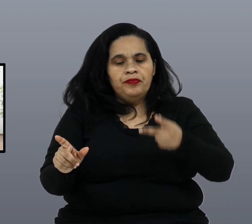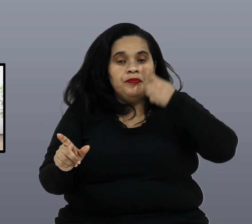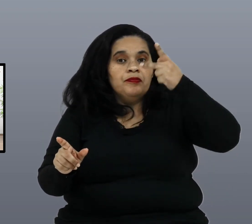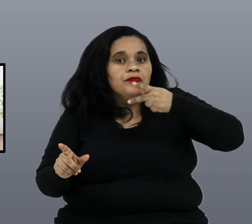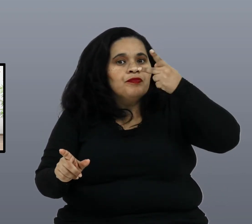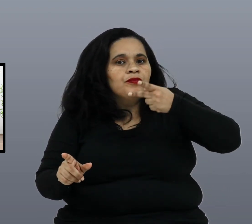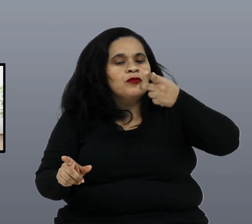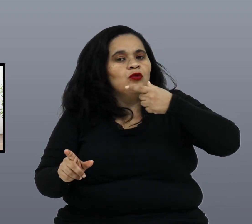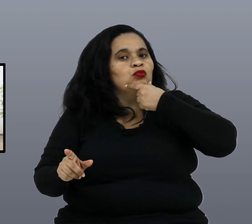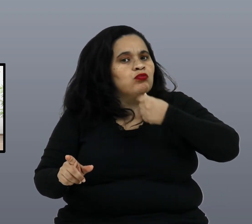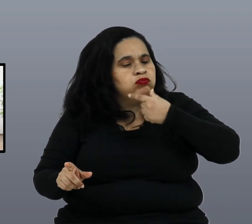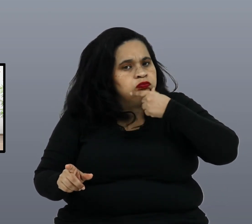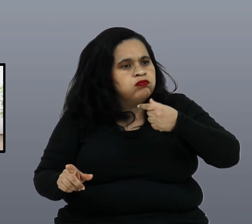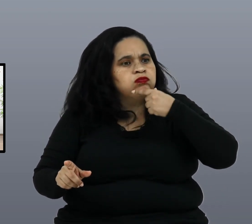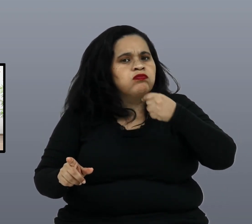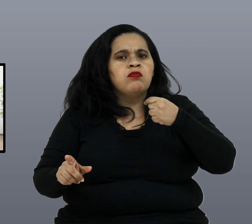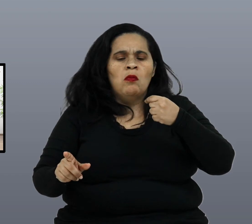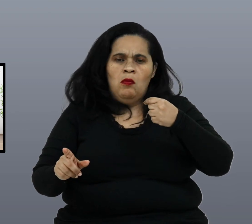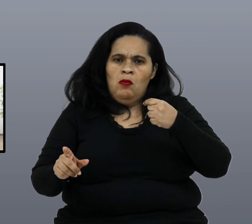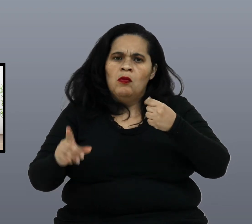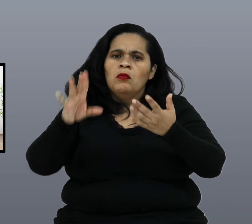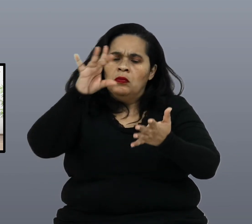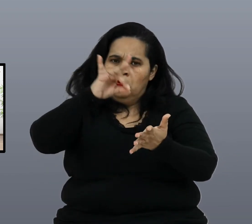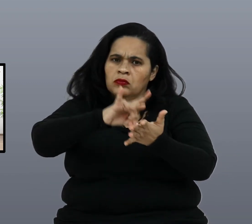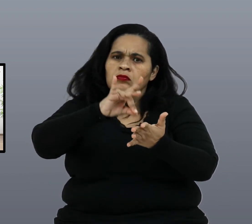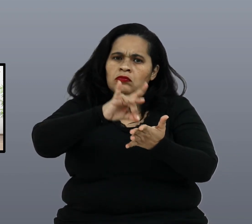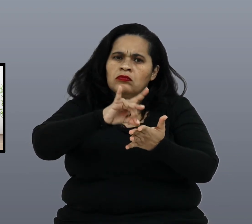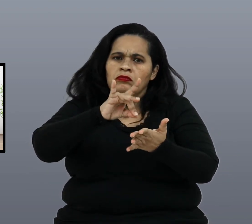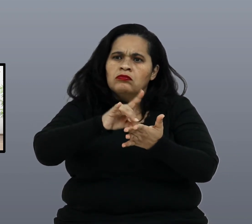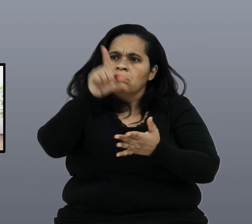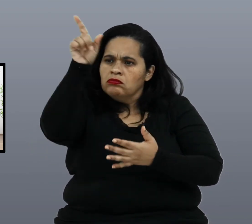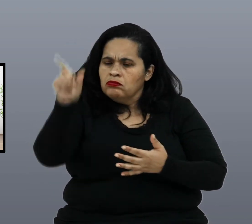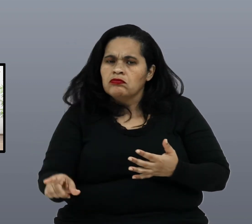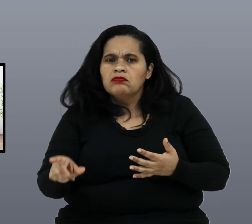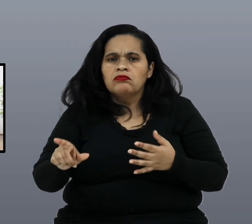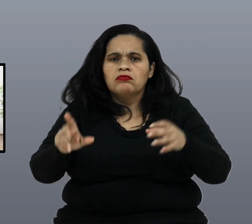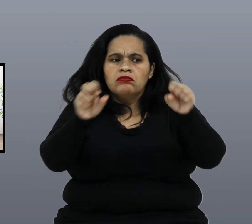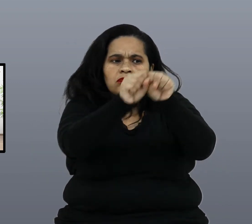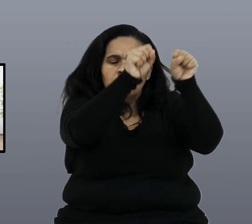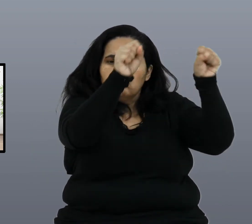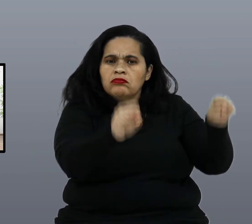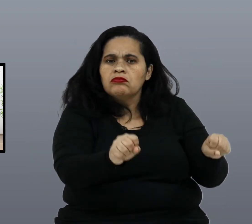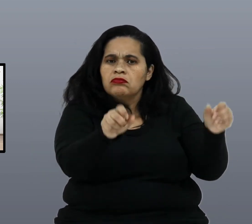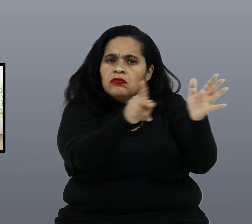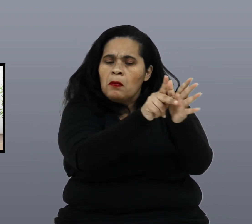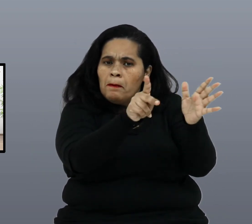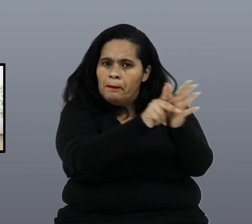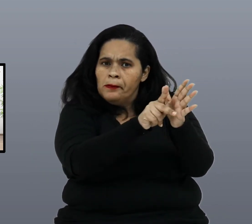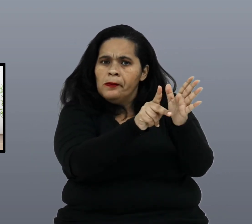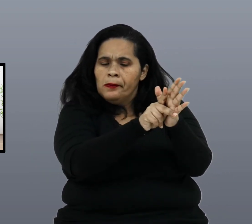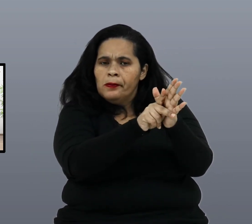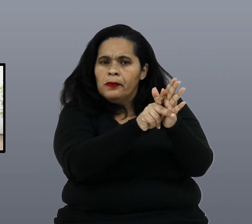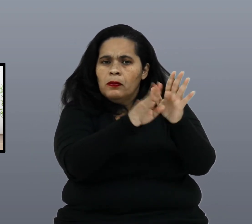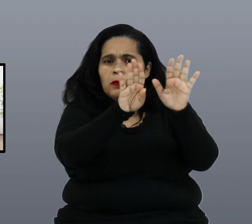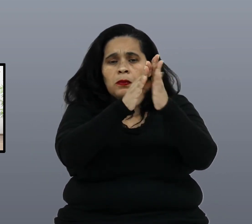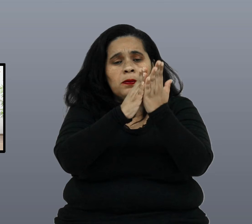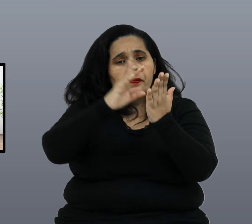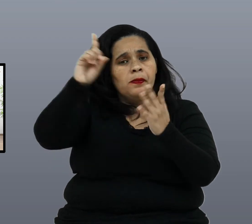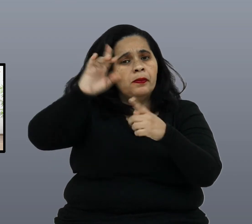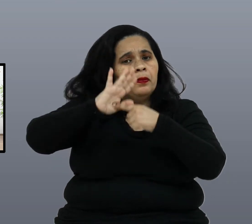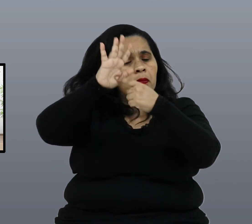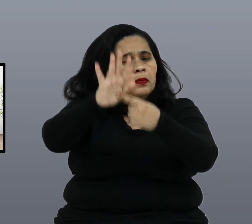homem que ele é a encarnação desse sistema, que a gente conhece pela palavra de Deus como